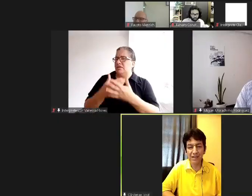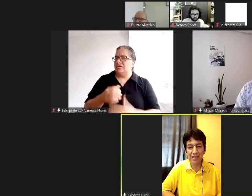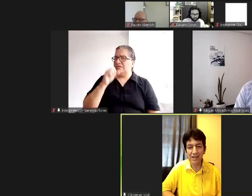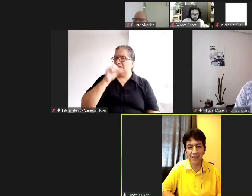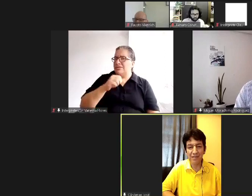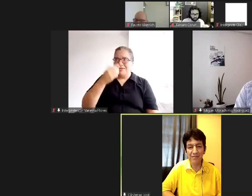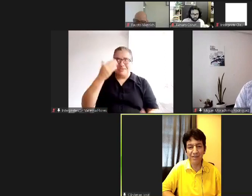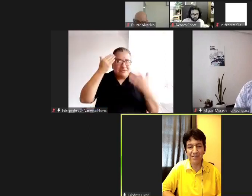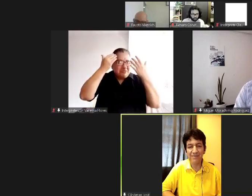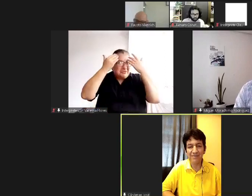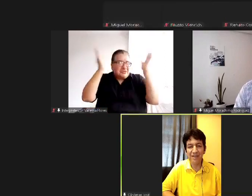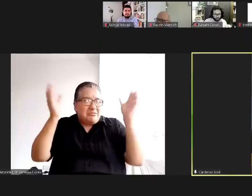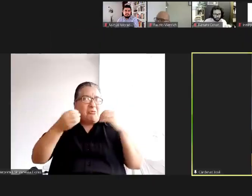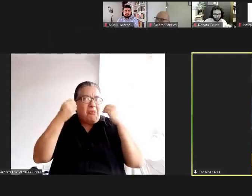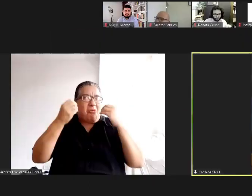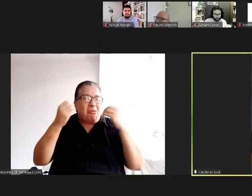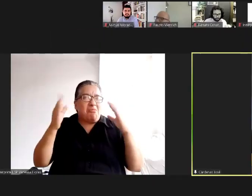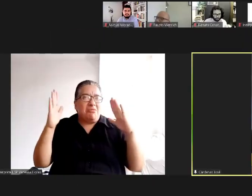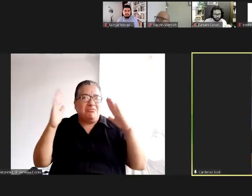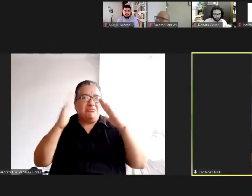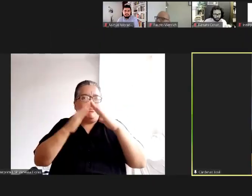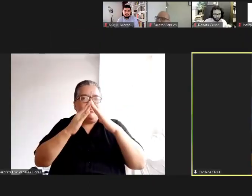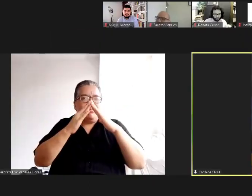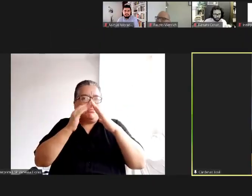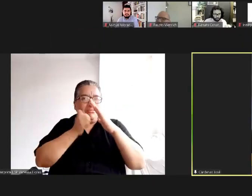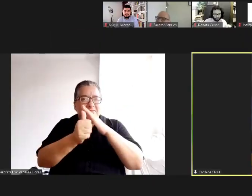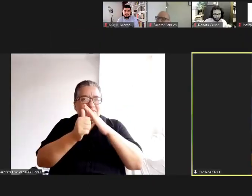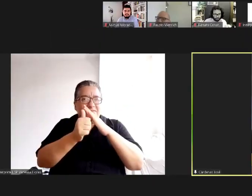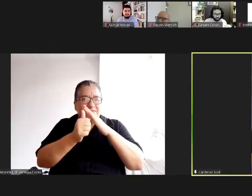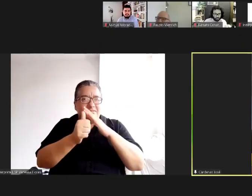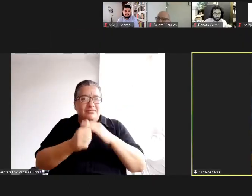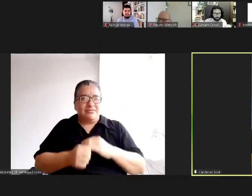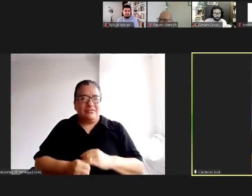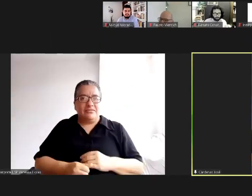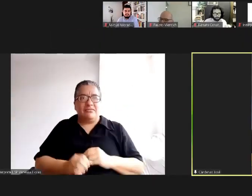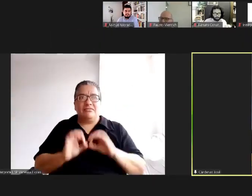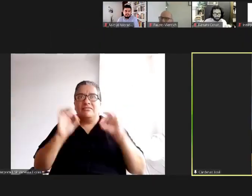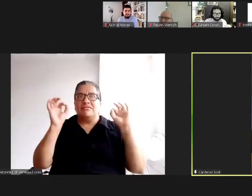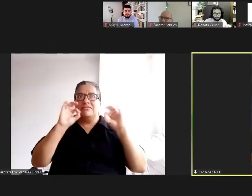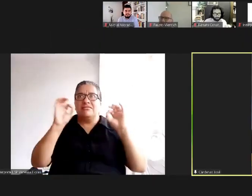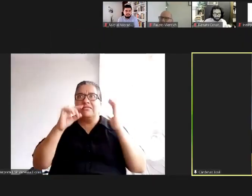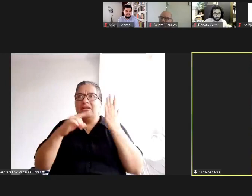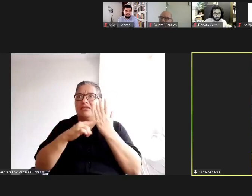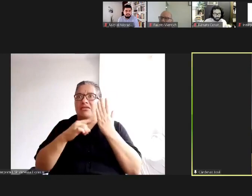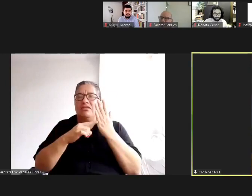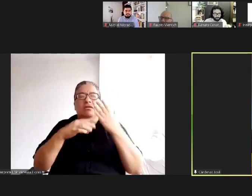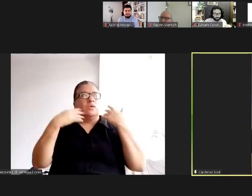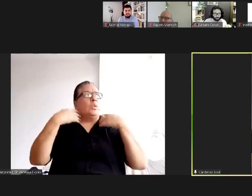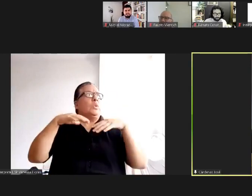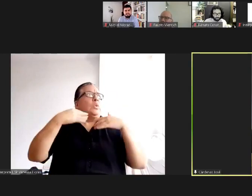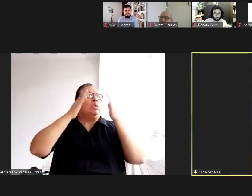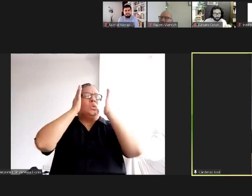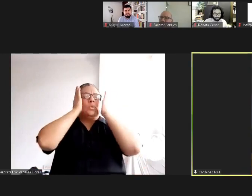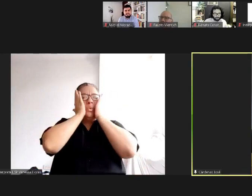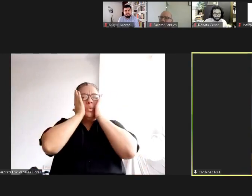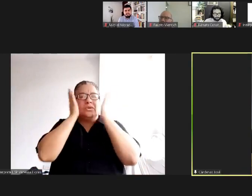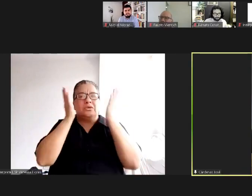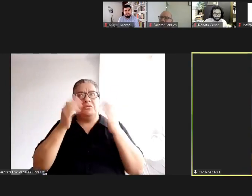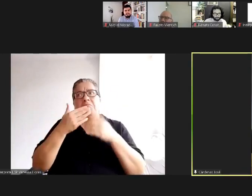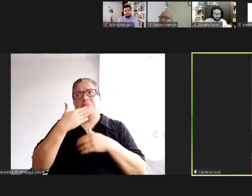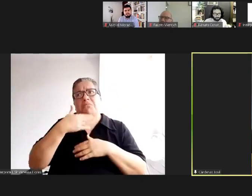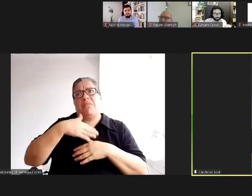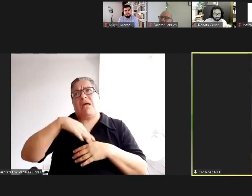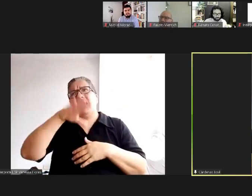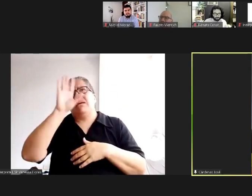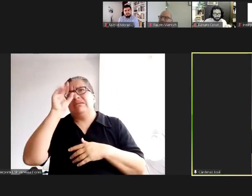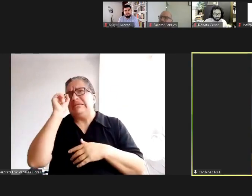Sería mucho más desastroso que tener el coronavirus. En el caso del audiovisual,